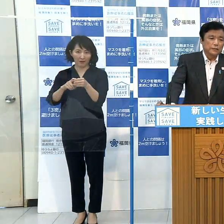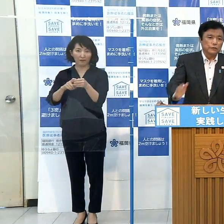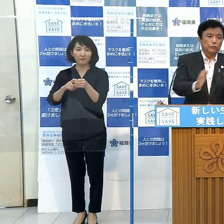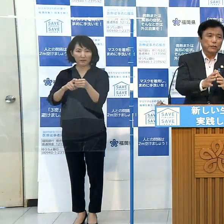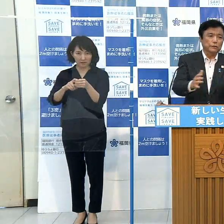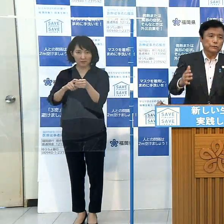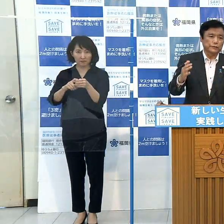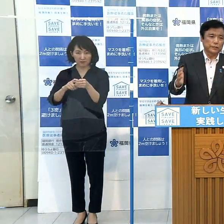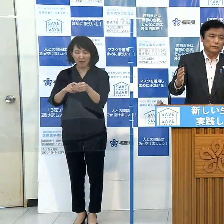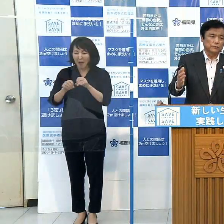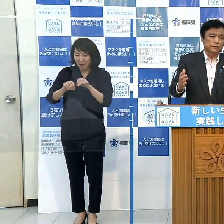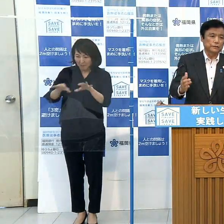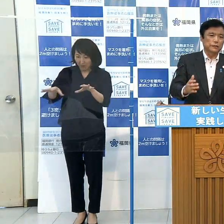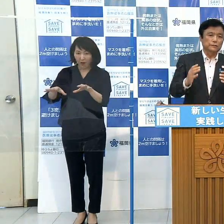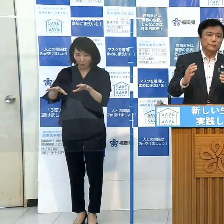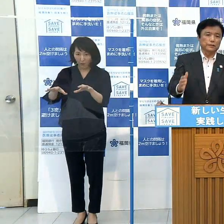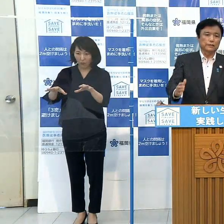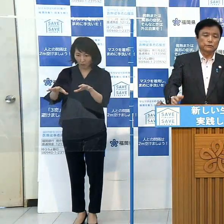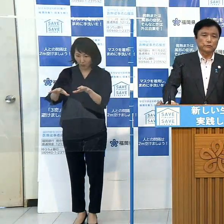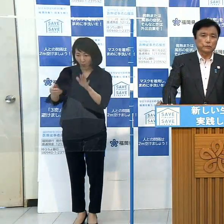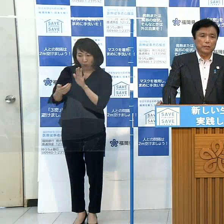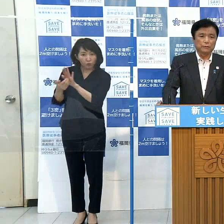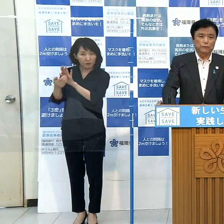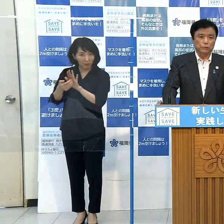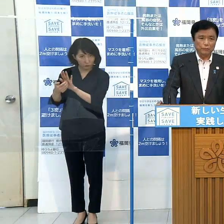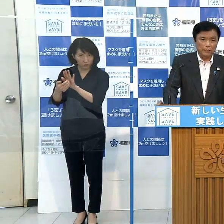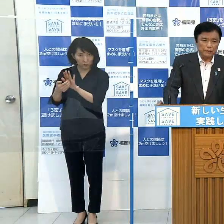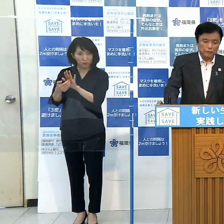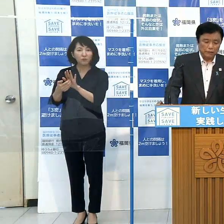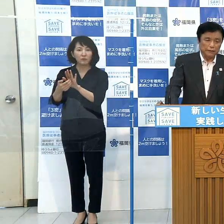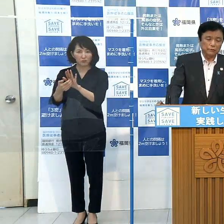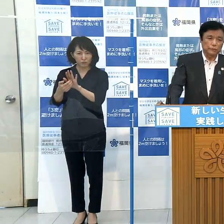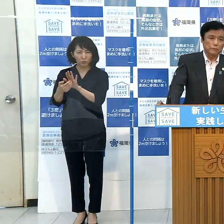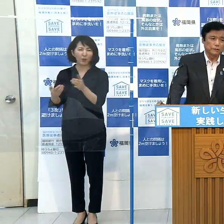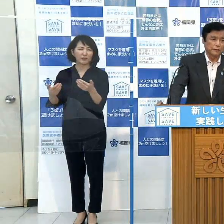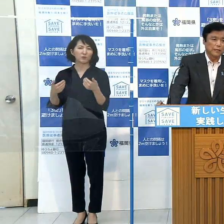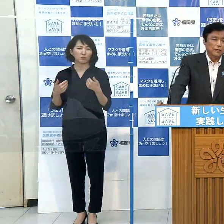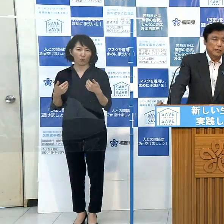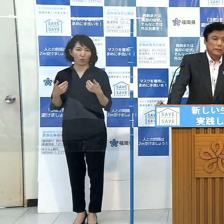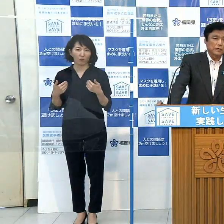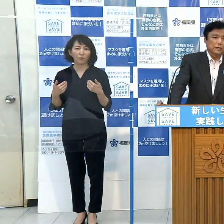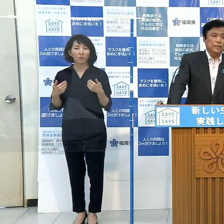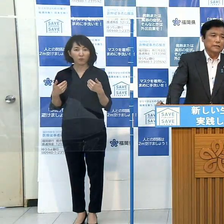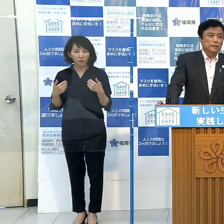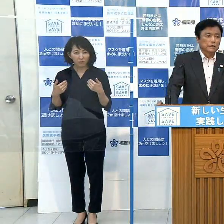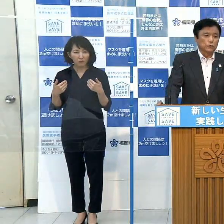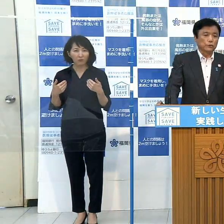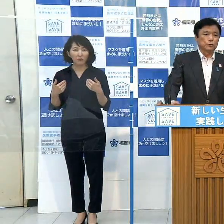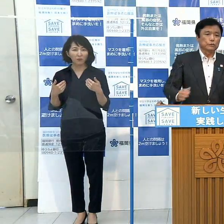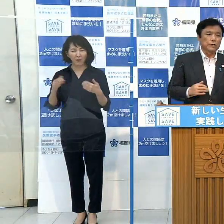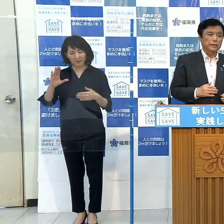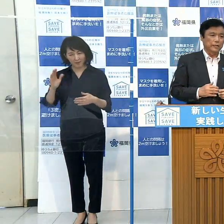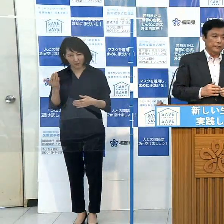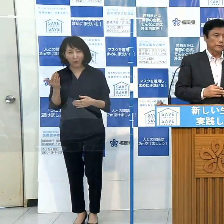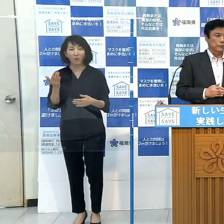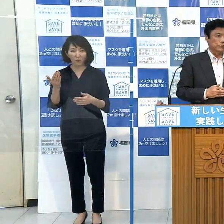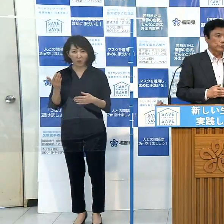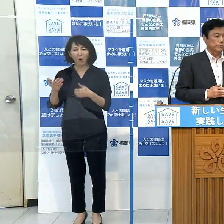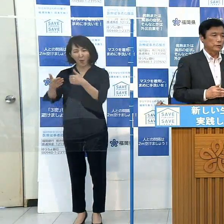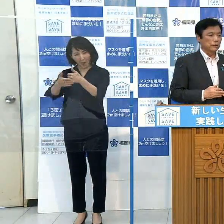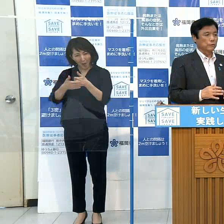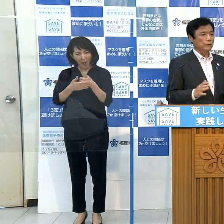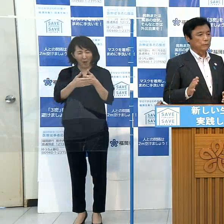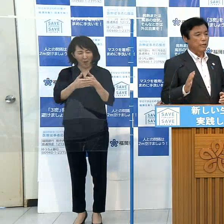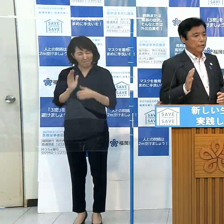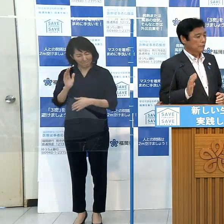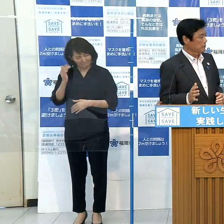って広がりを防ぐ、事前に防いでいくということが求められているわけでございますが、なかなかご協力が得られない